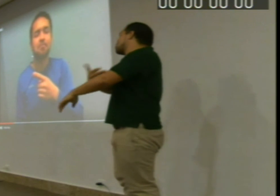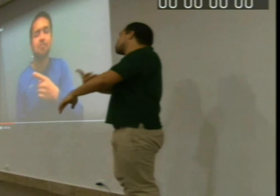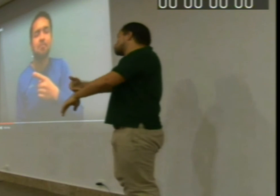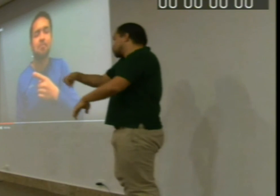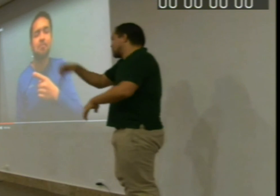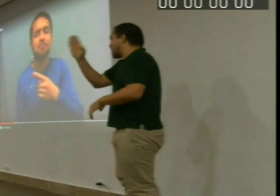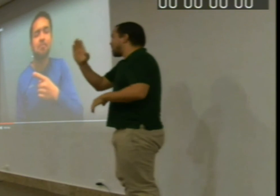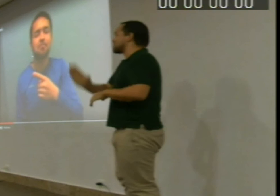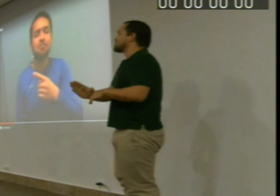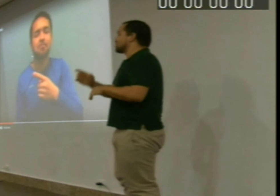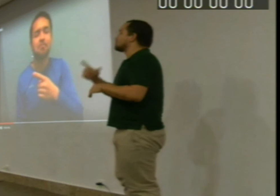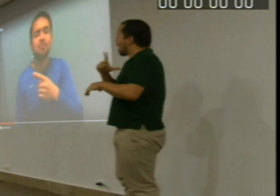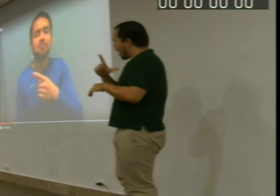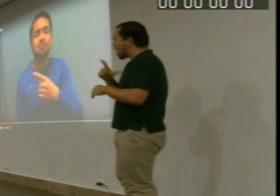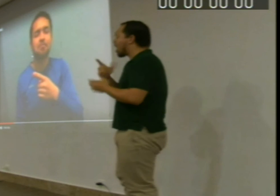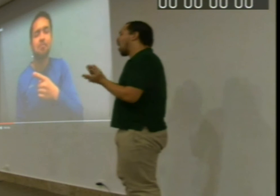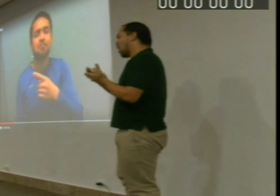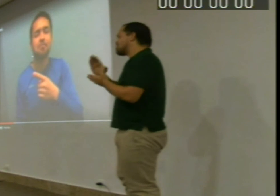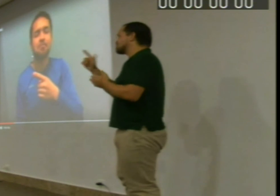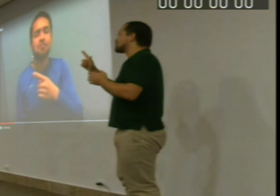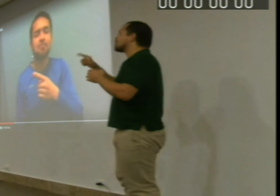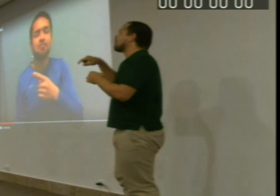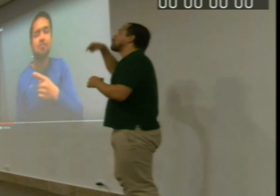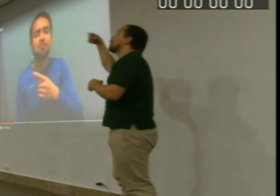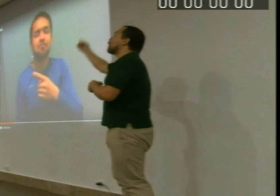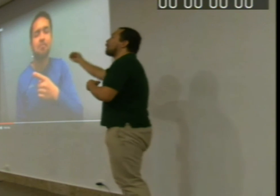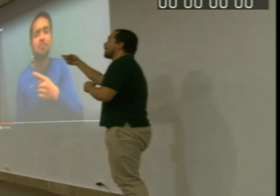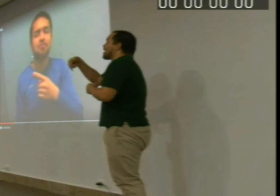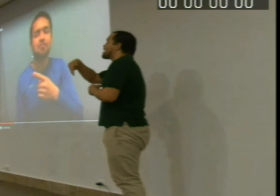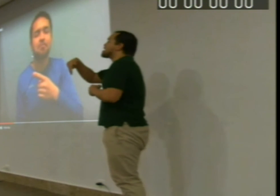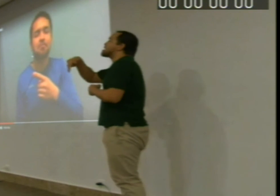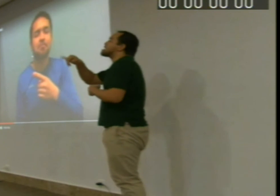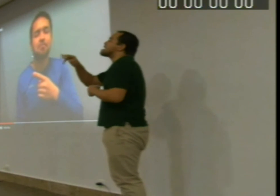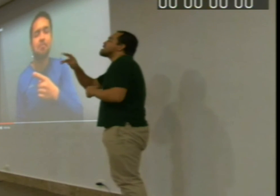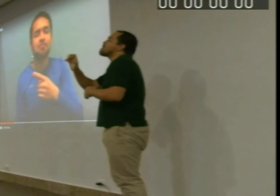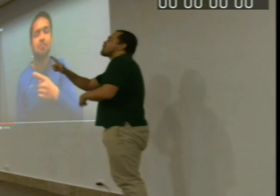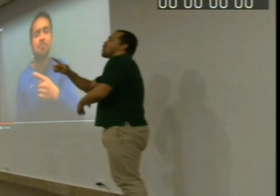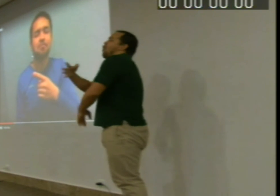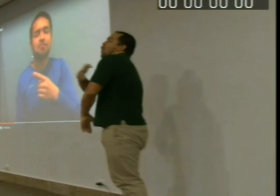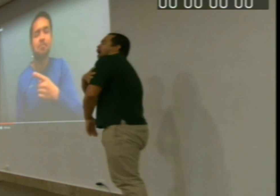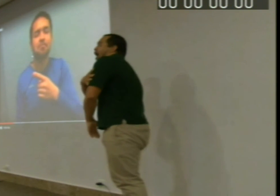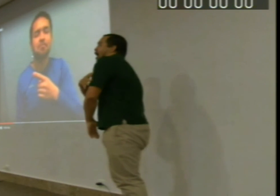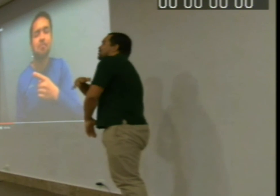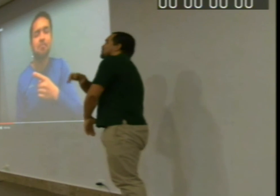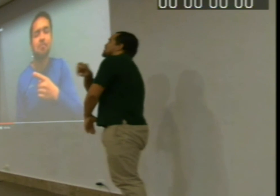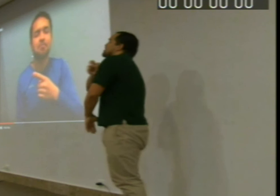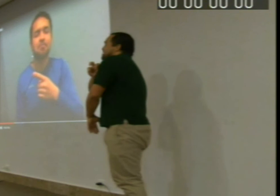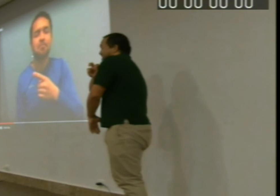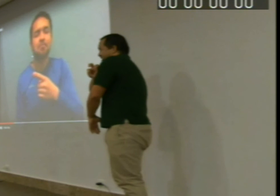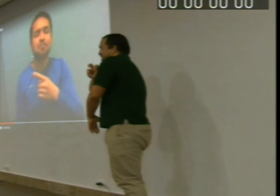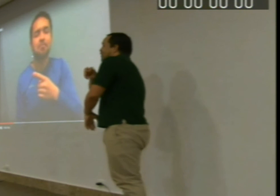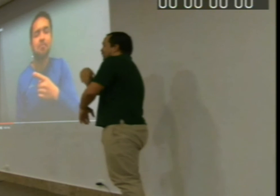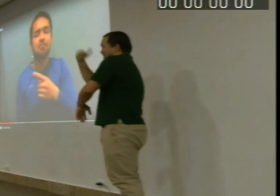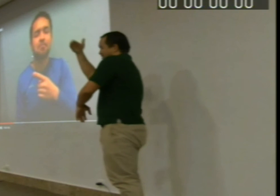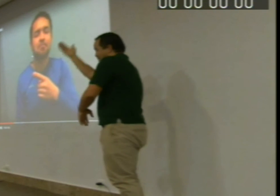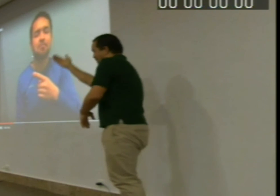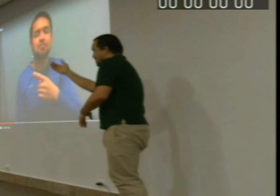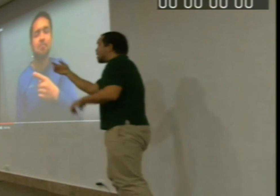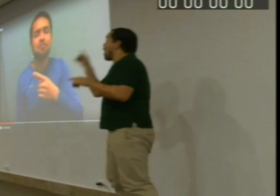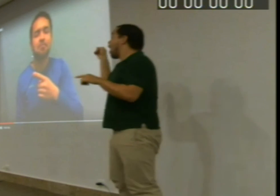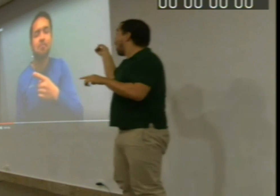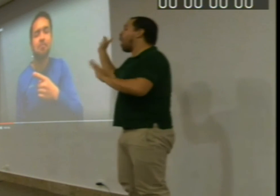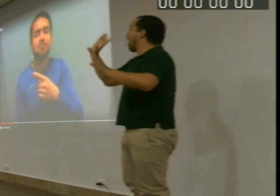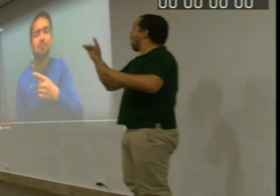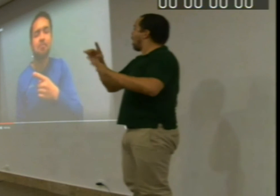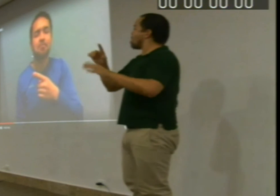que acostumar era costume que no Brasil estudar classificador mas lá o nível quatro nível c